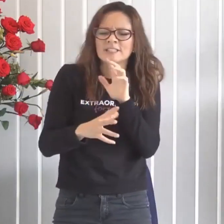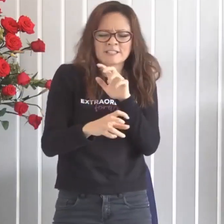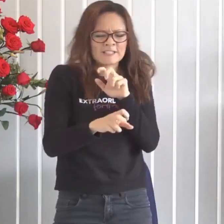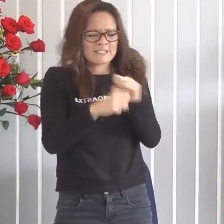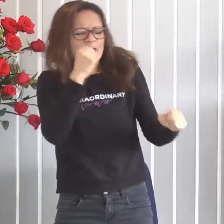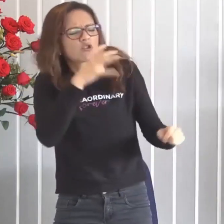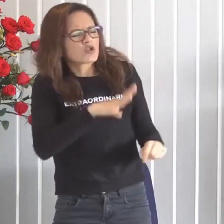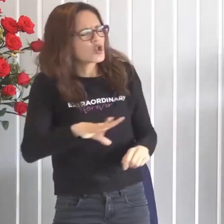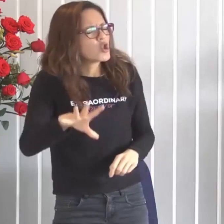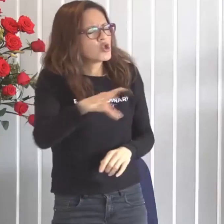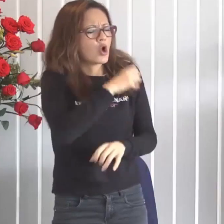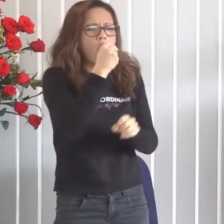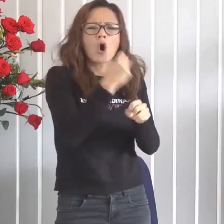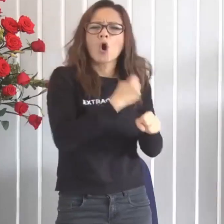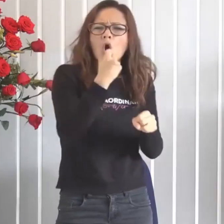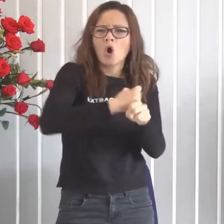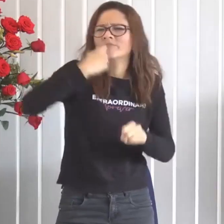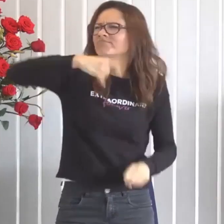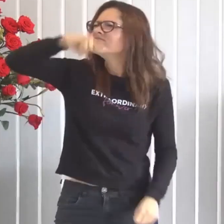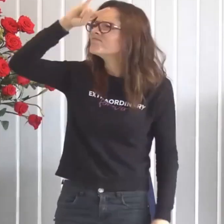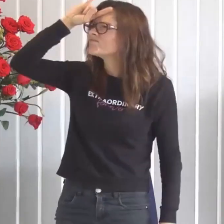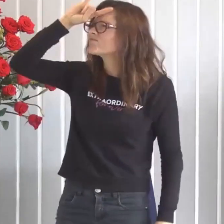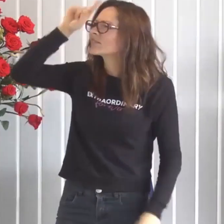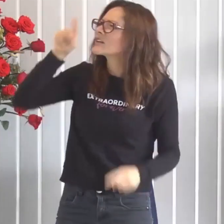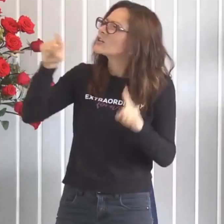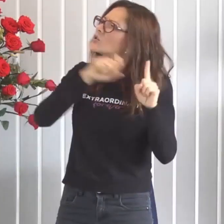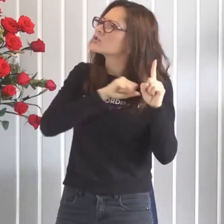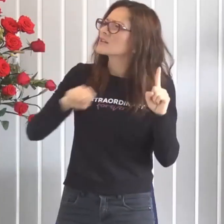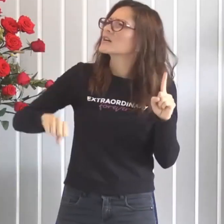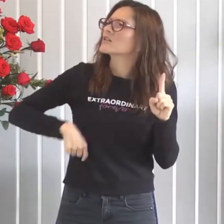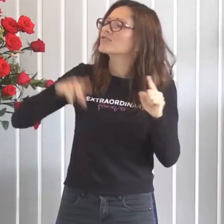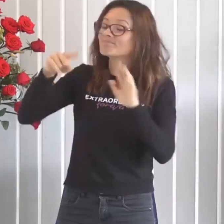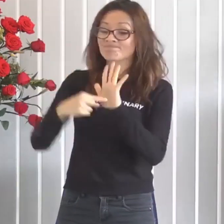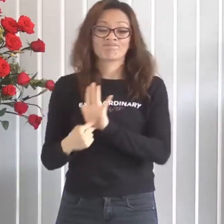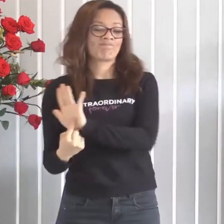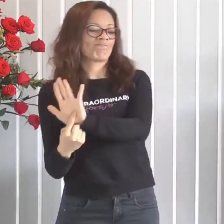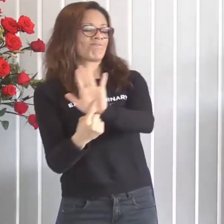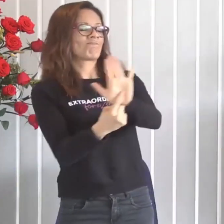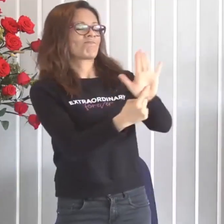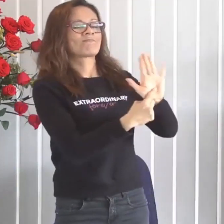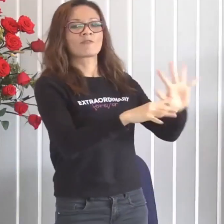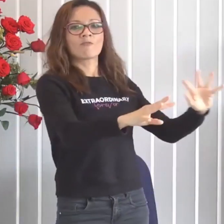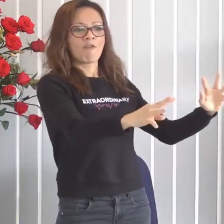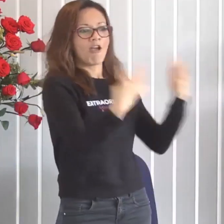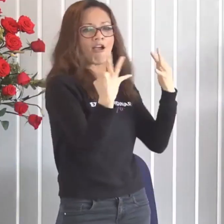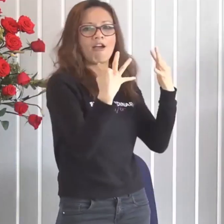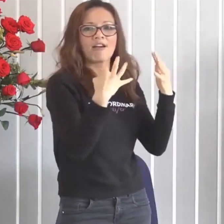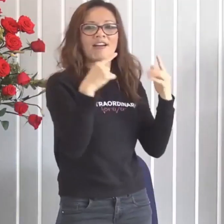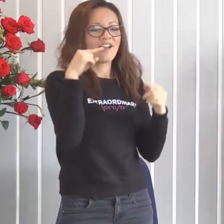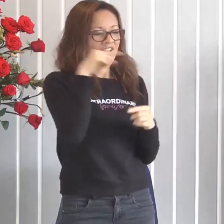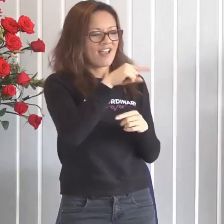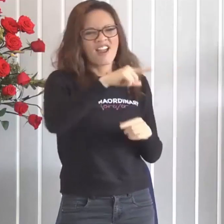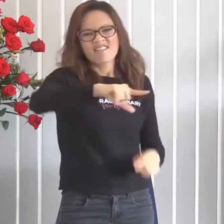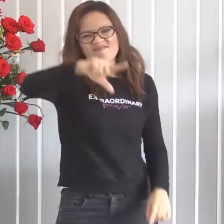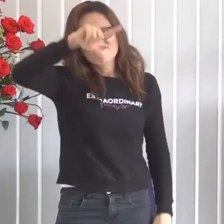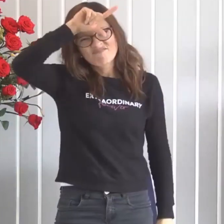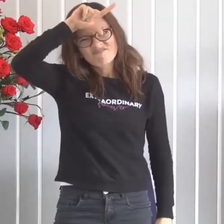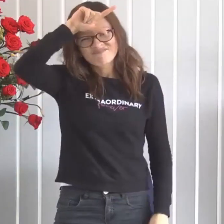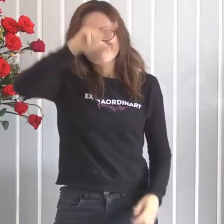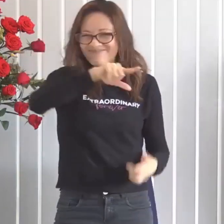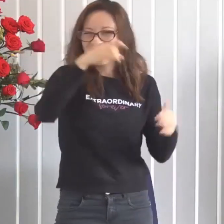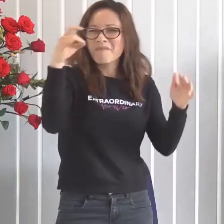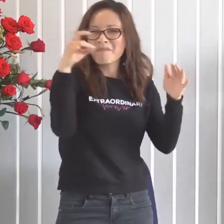destruiste toda la obra del enemigo, Señor. Lo expusiste públicamente como un loser, como